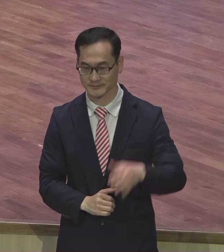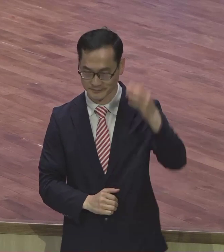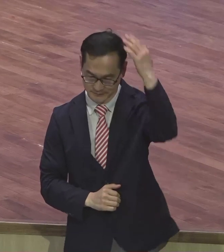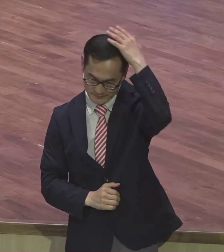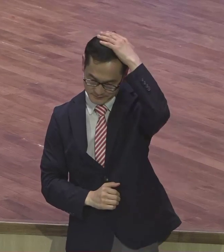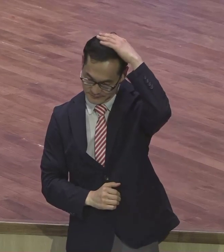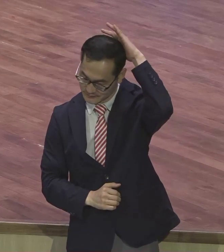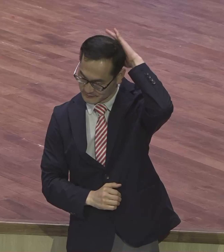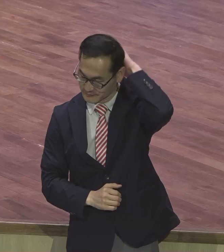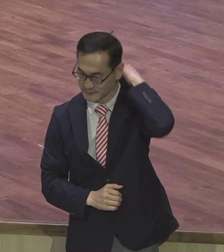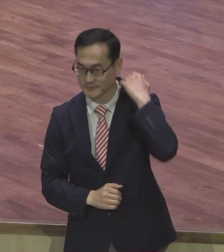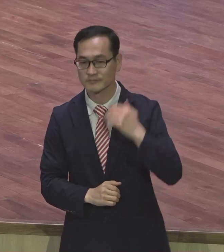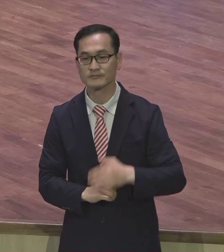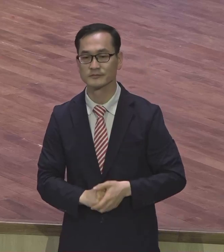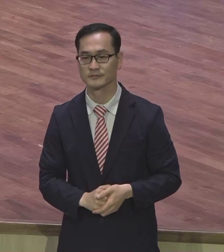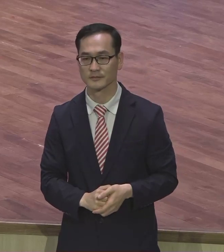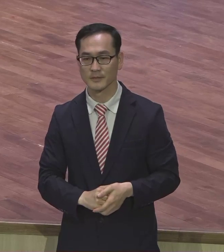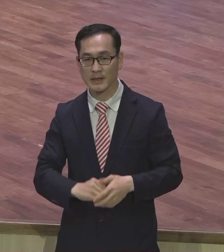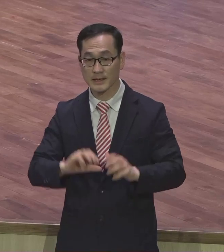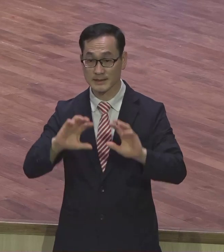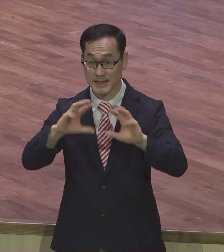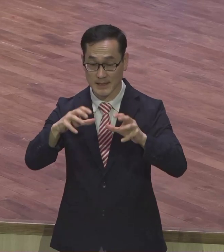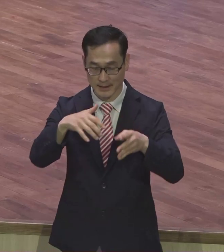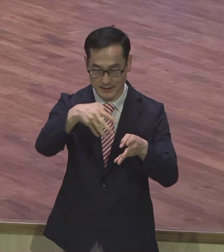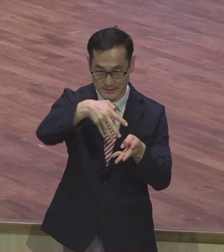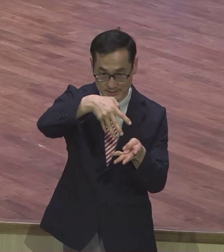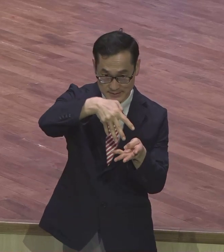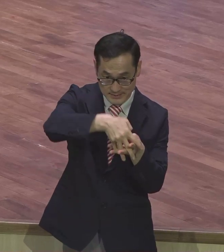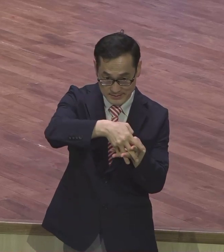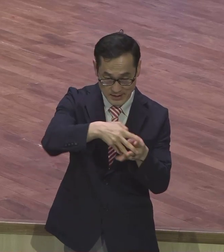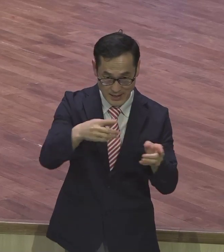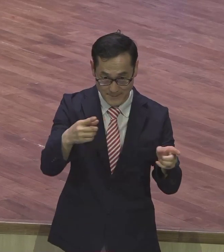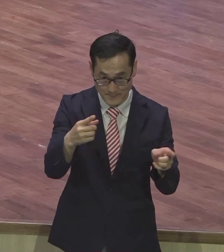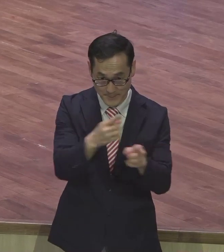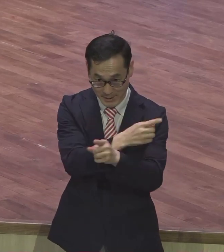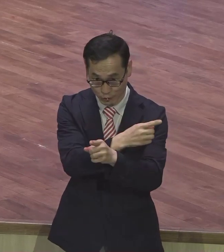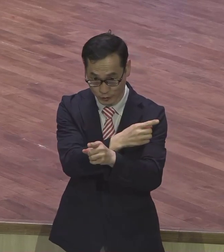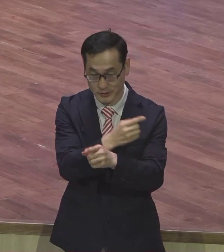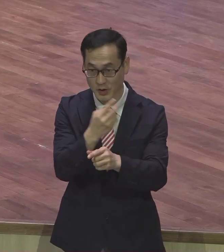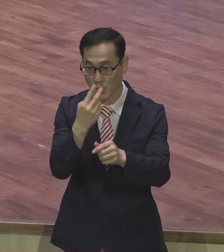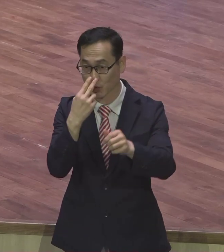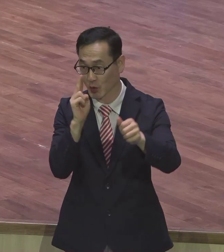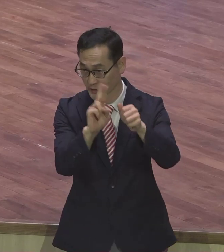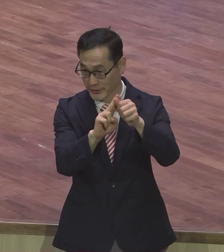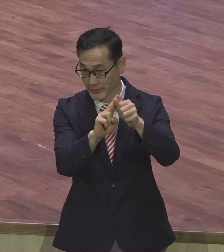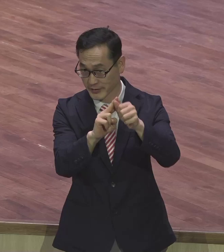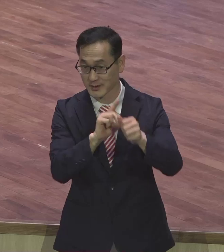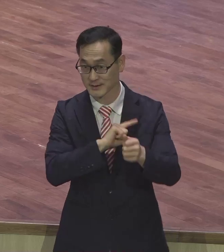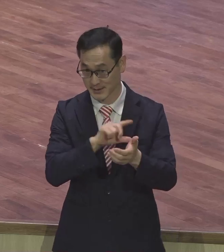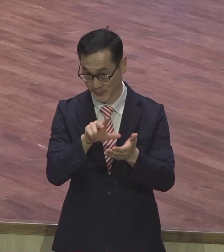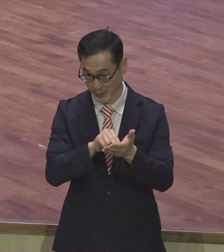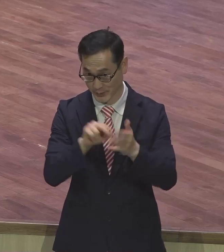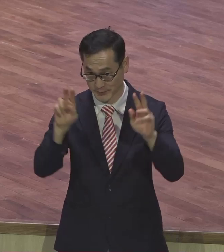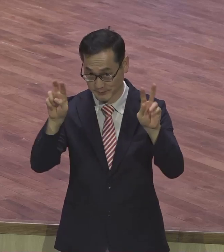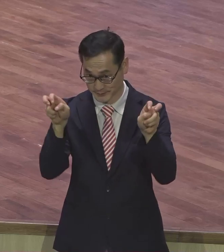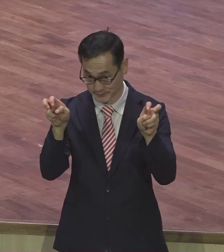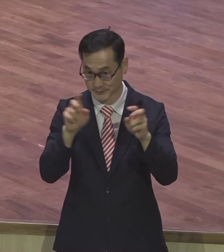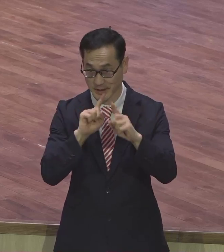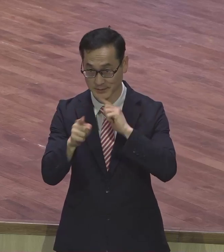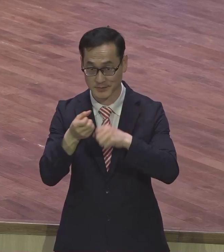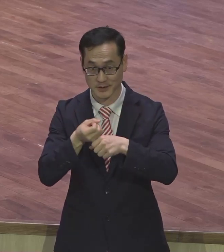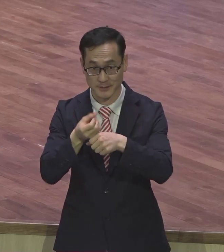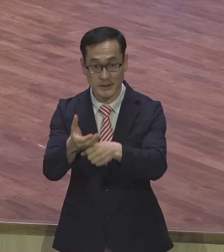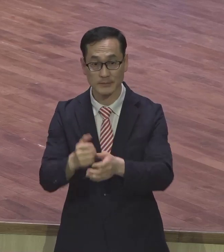이거대로 말씀가지고 세상의 틀을 바꾸는 도전이란 제목으로 말씀을 드립니다. 지난주간 우리 교회에서